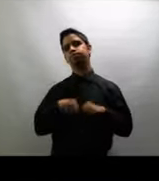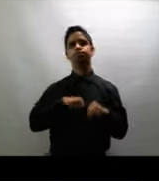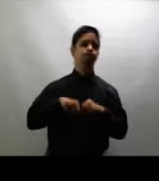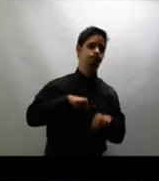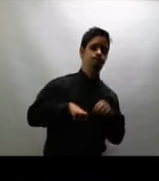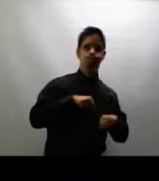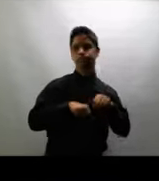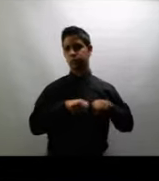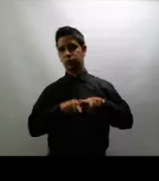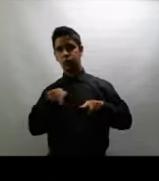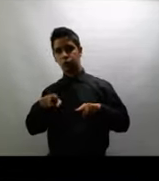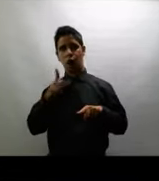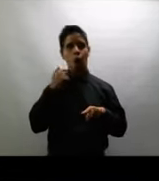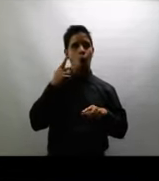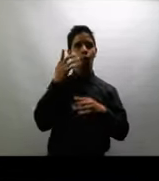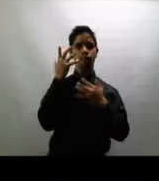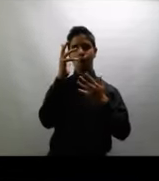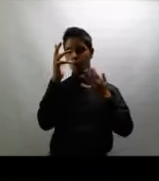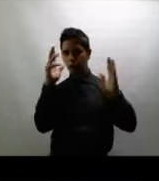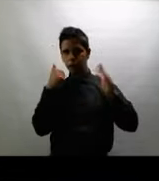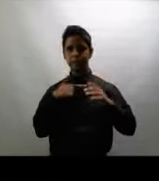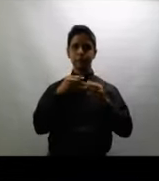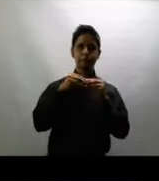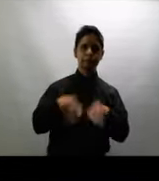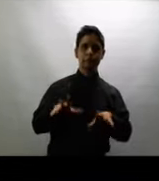me perdí, y con el estrés empecé